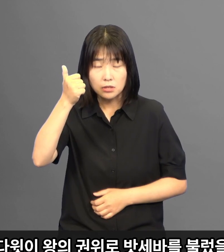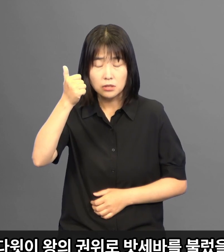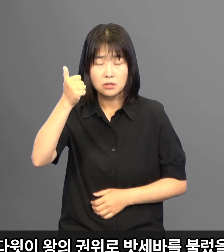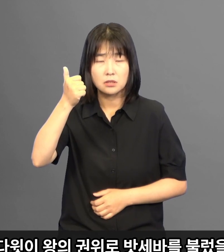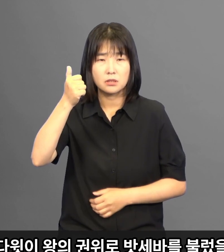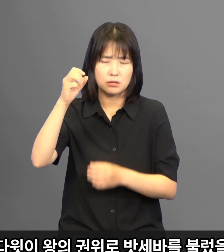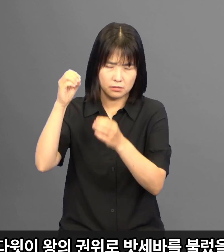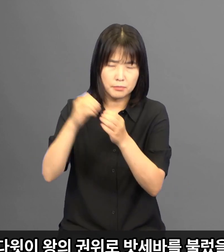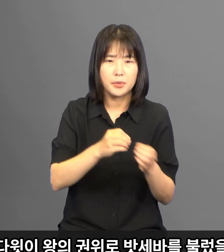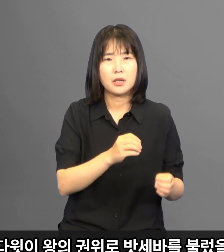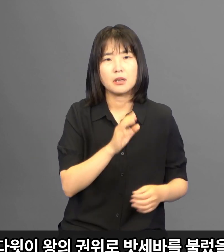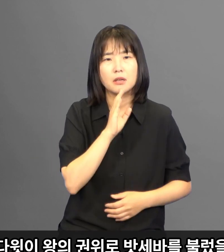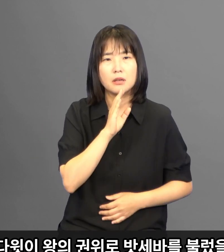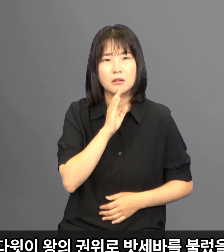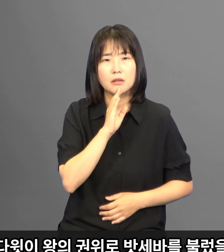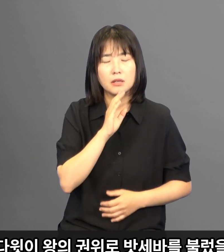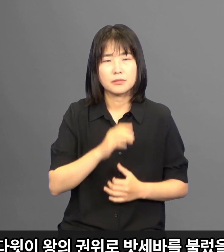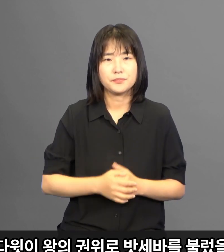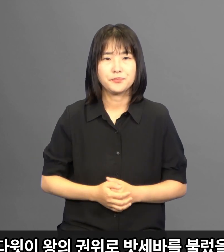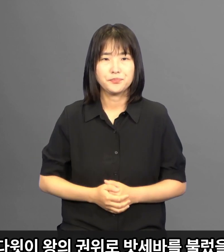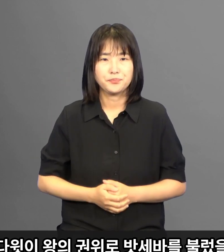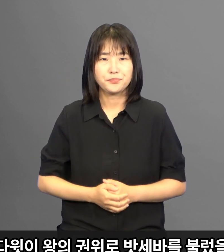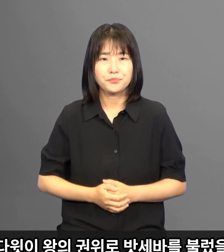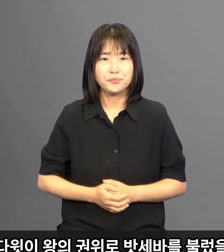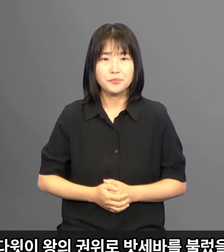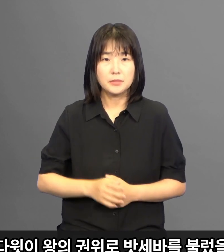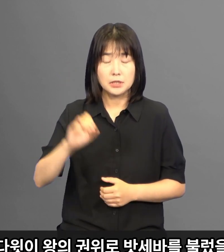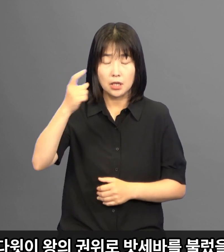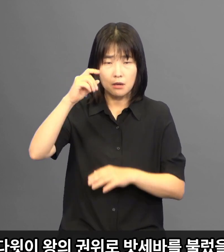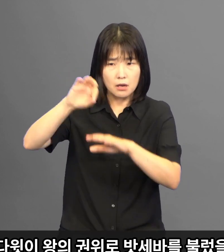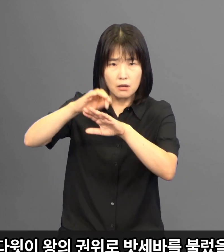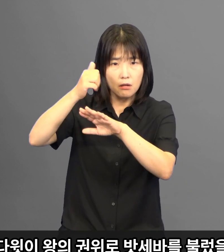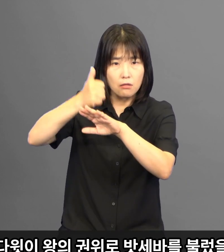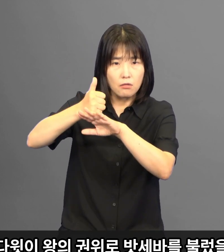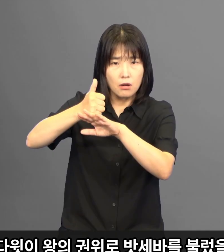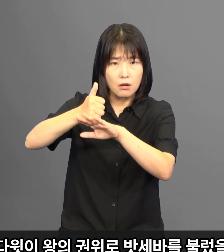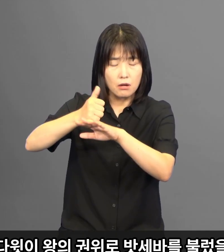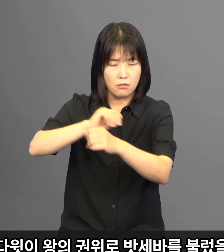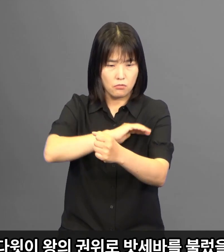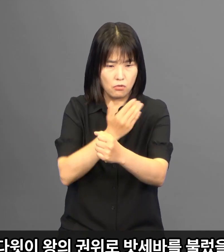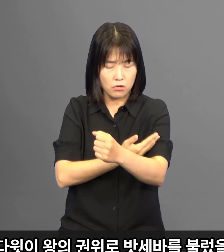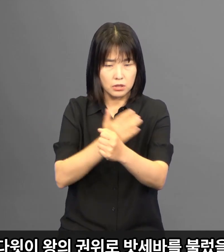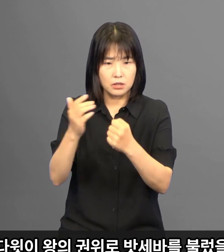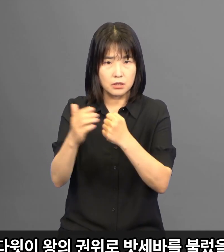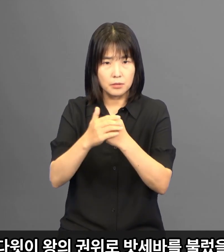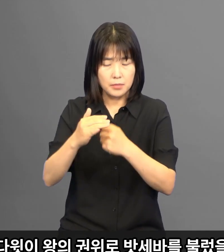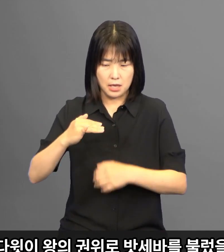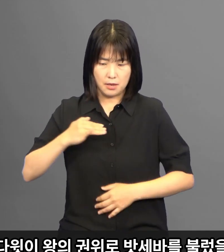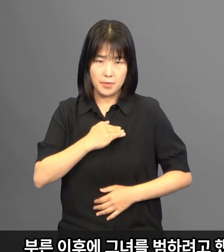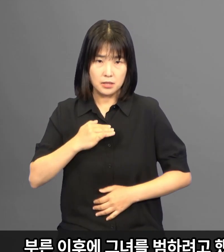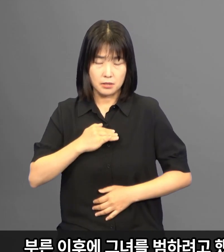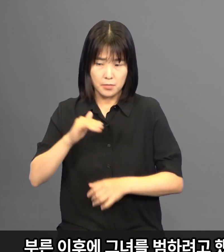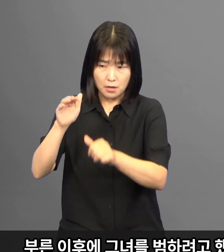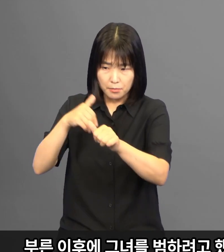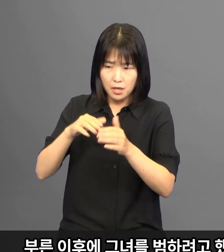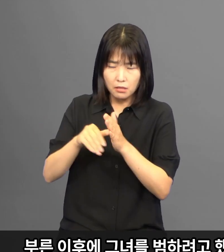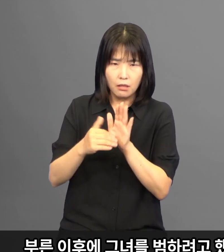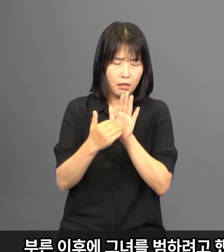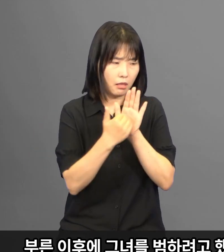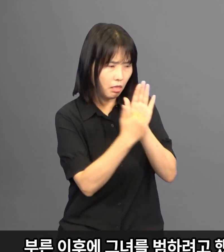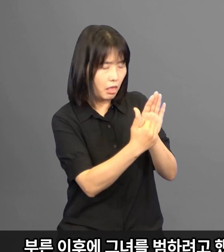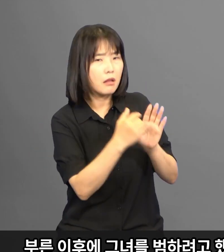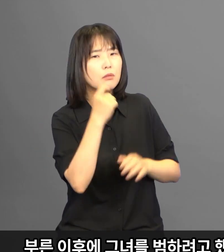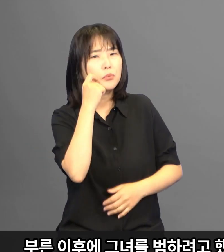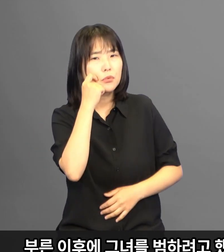다윗이 왕의 권위로 밧세바를 불렀을 때 거절할 힘이 있었겠습니까? 밧세바에게 부른 이후에